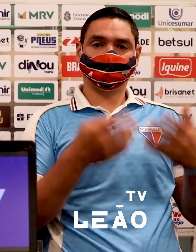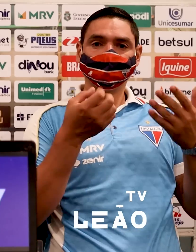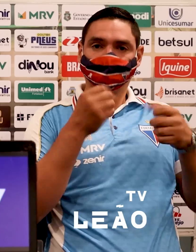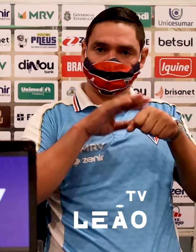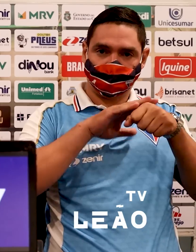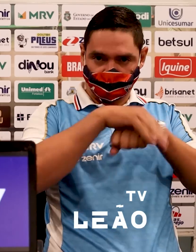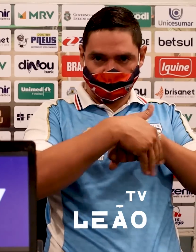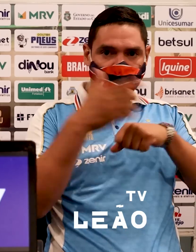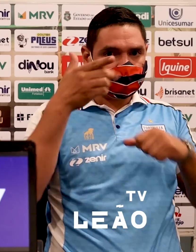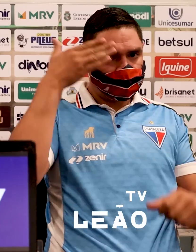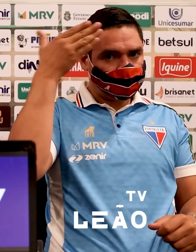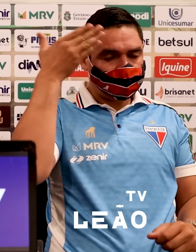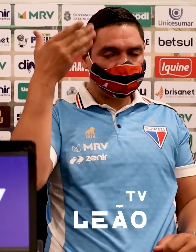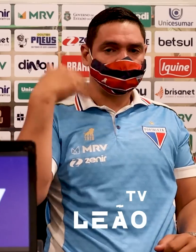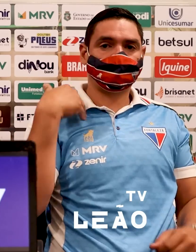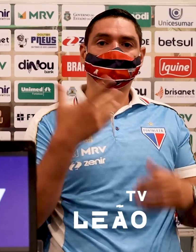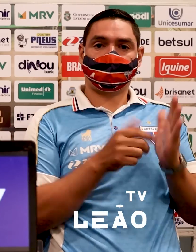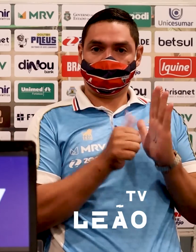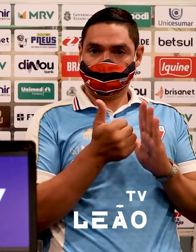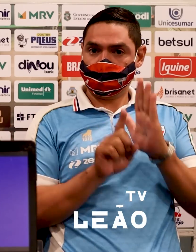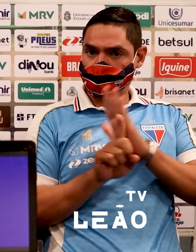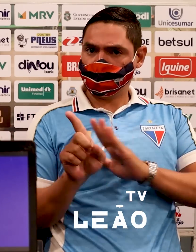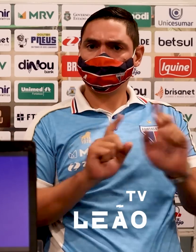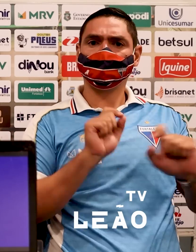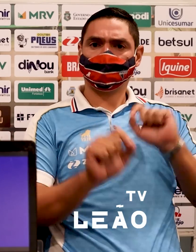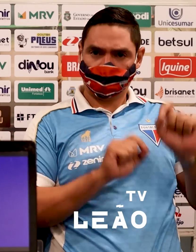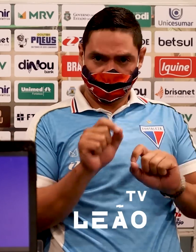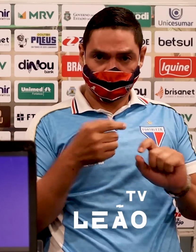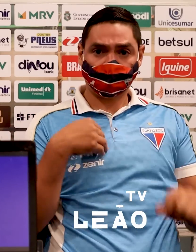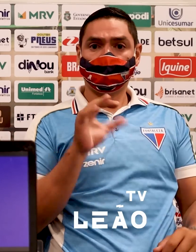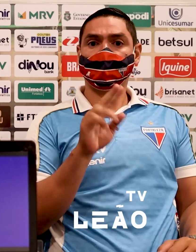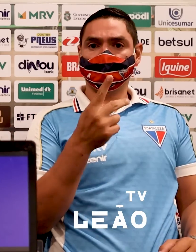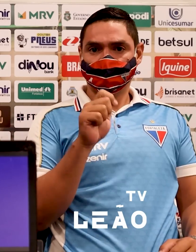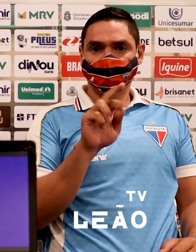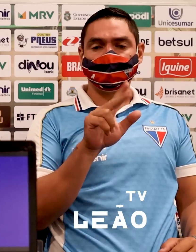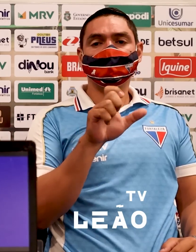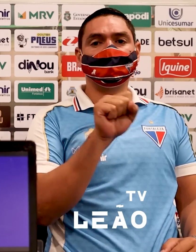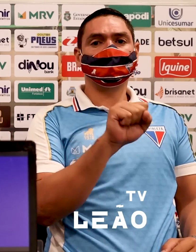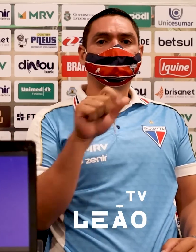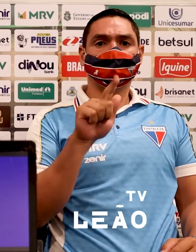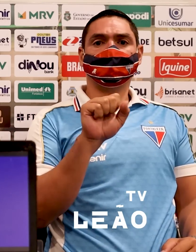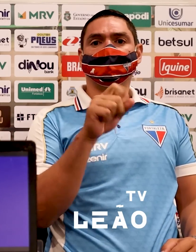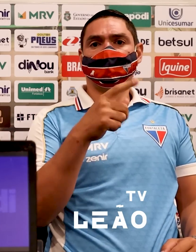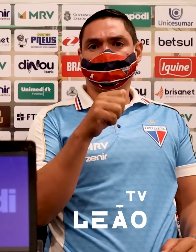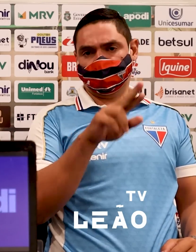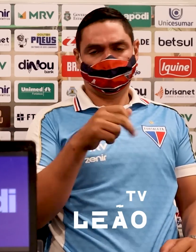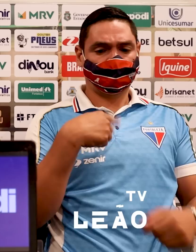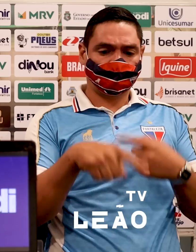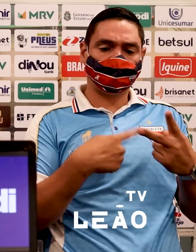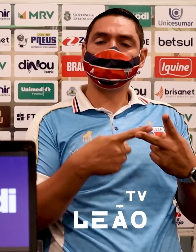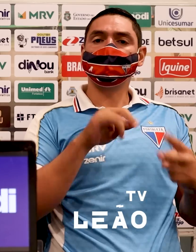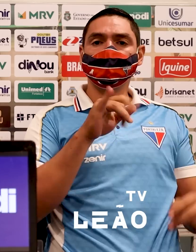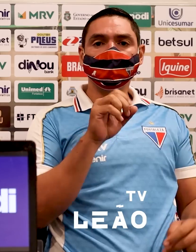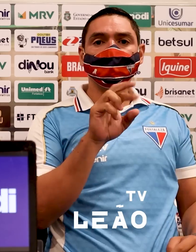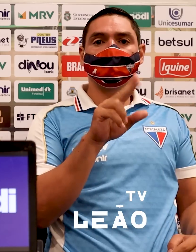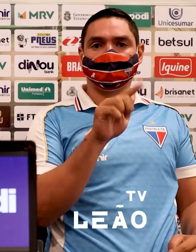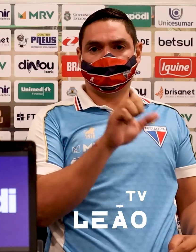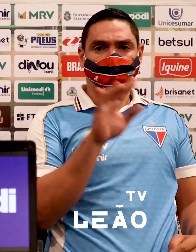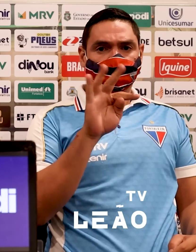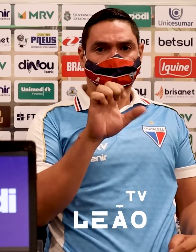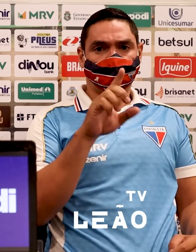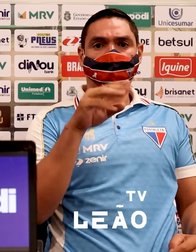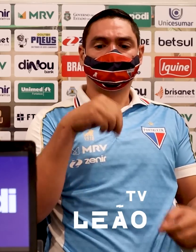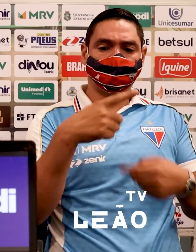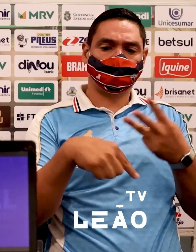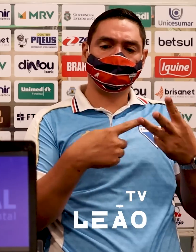Oi, Vuda, boa noite. A gente começa a coletiva com a pergunta do Charles Gaspar, da Expresso FM, do Jorge Telmo, Rádio Metropolitana, e Ezio